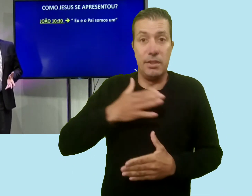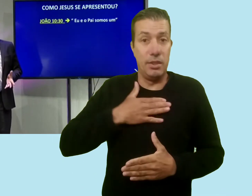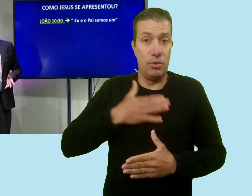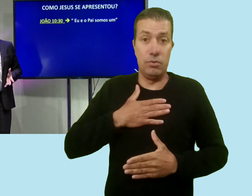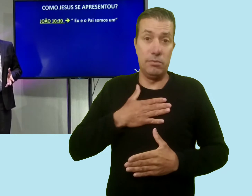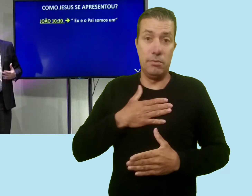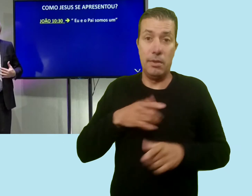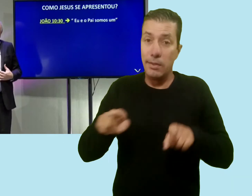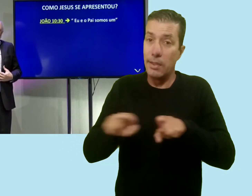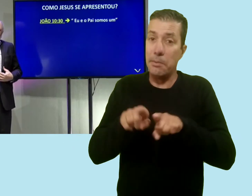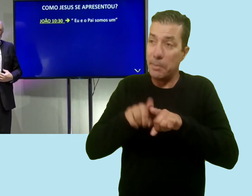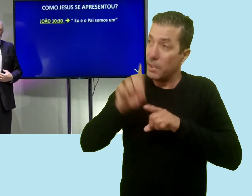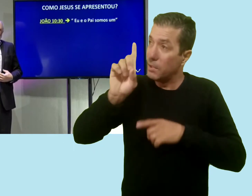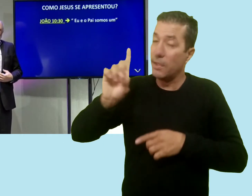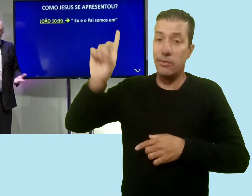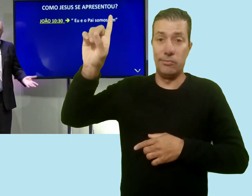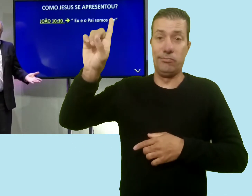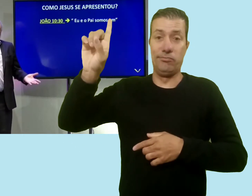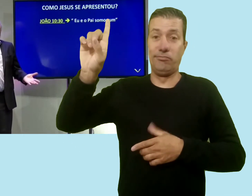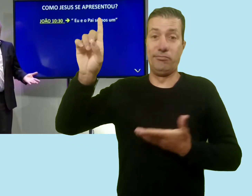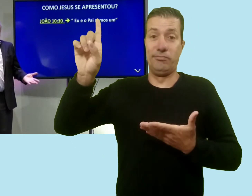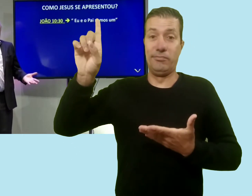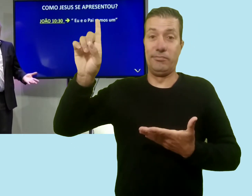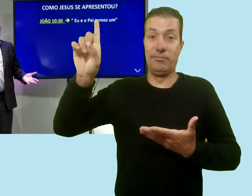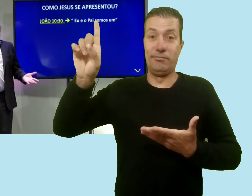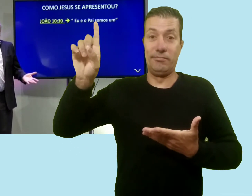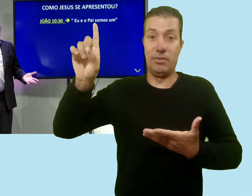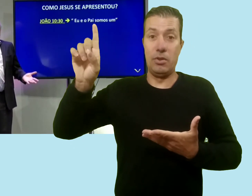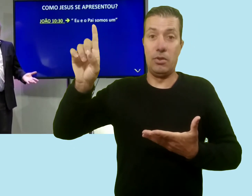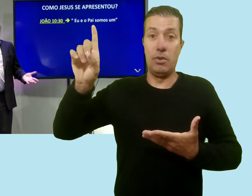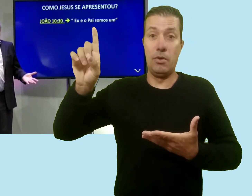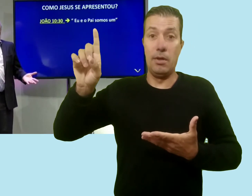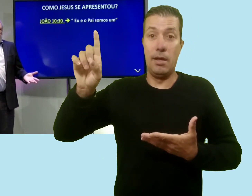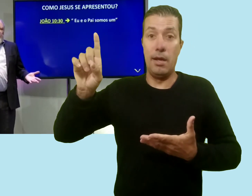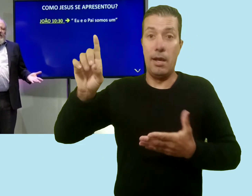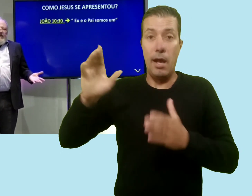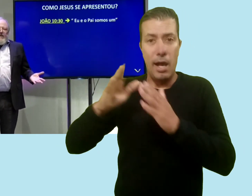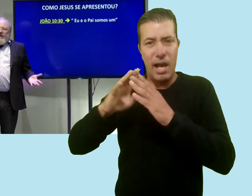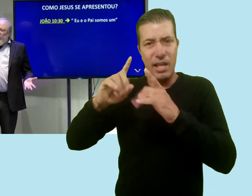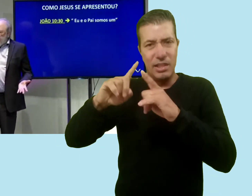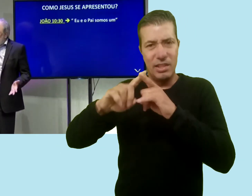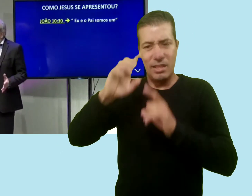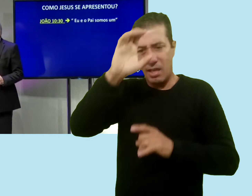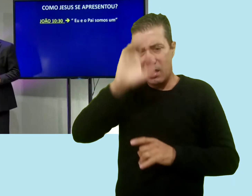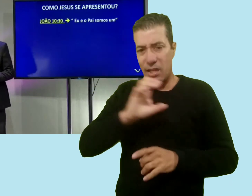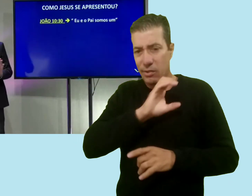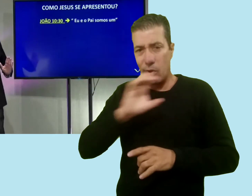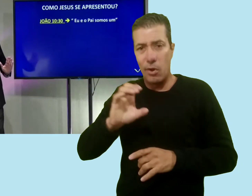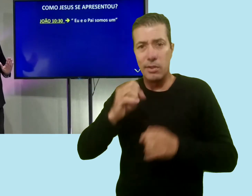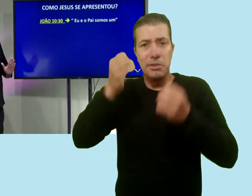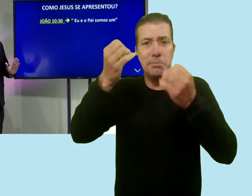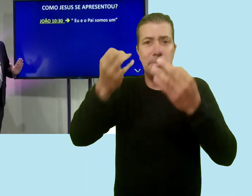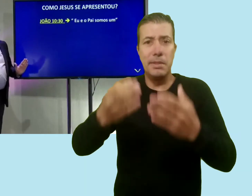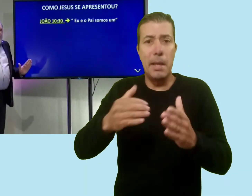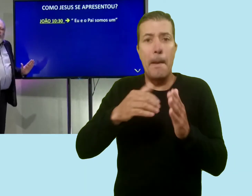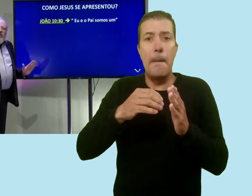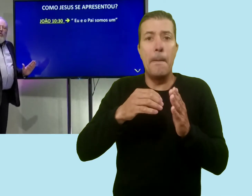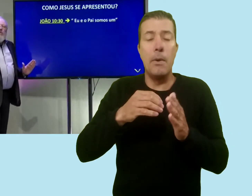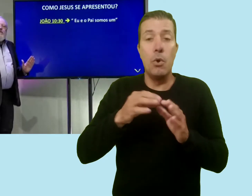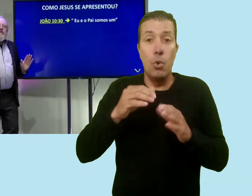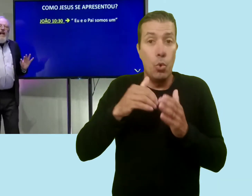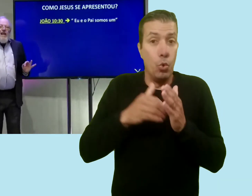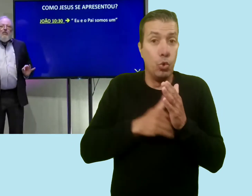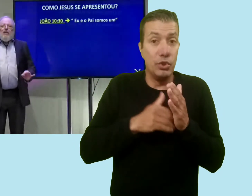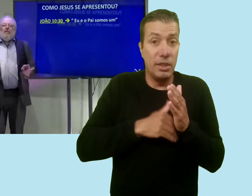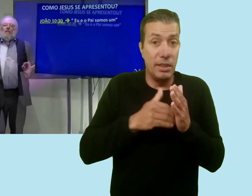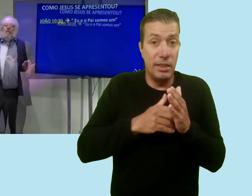entender Deus, eu seria no mínimo também Deus. Tá? Mas a Igreja Católica tem um negócio muito legal que eles chamam